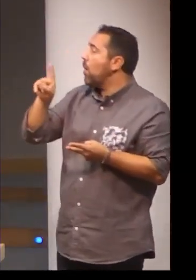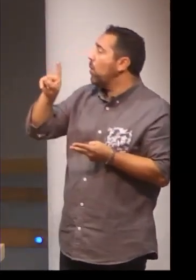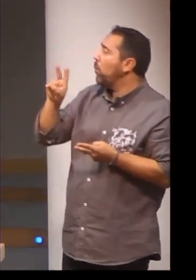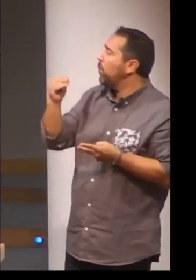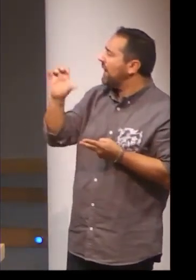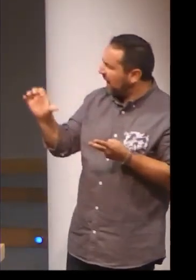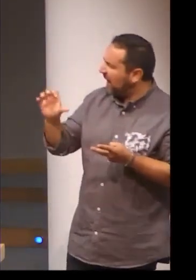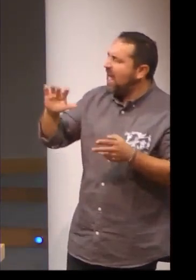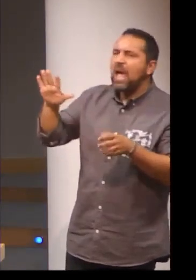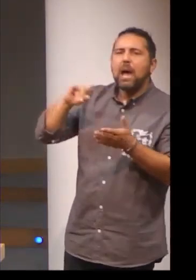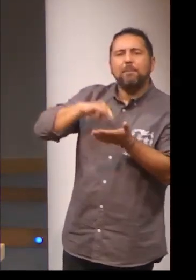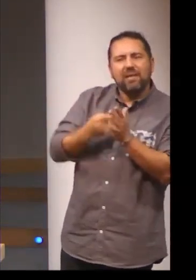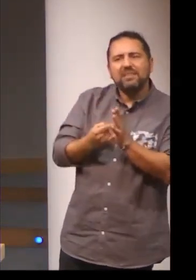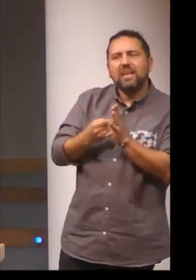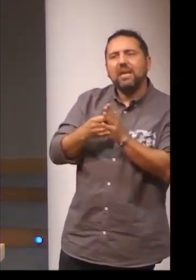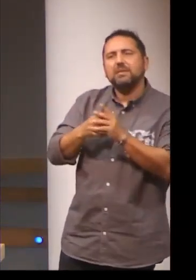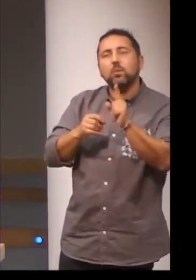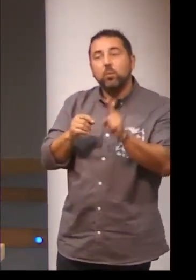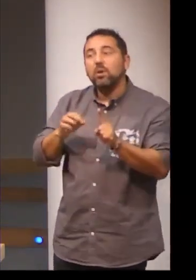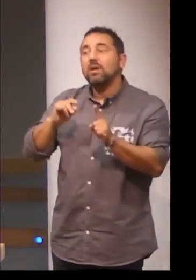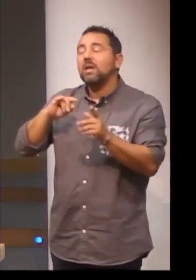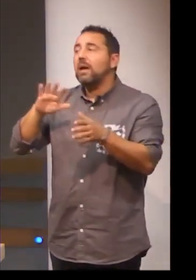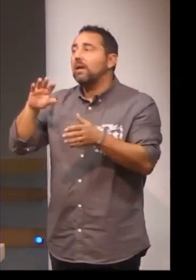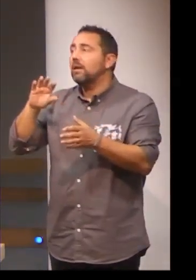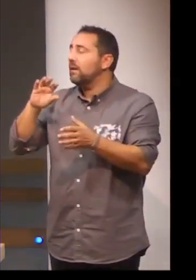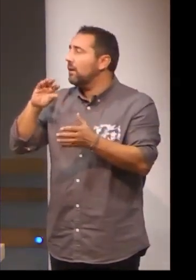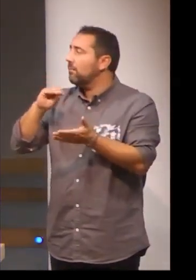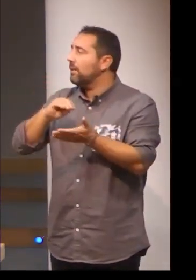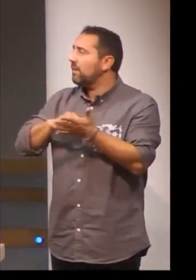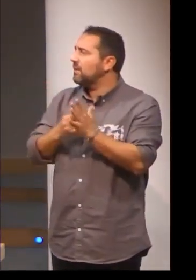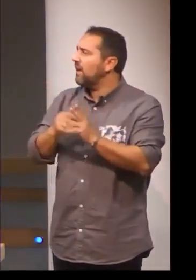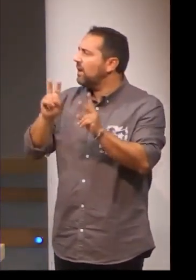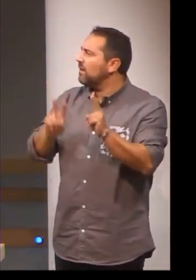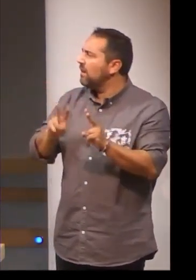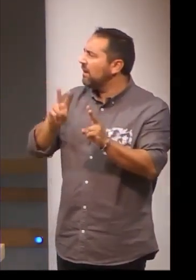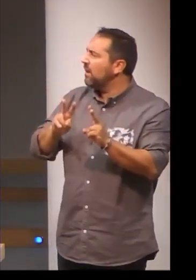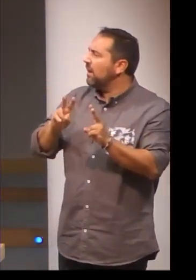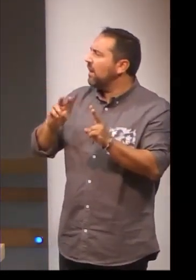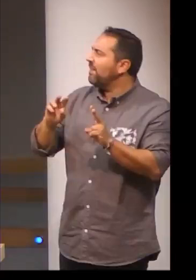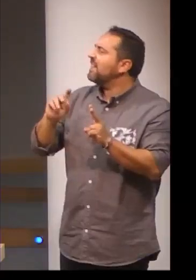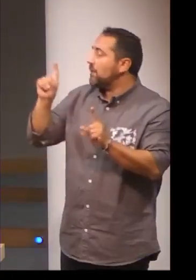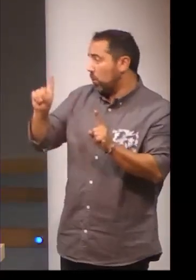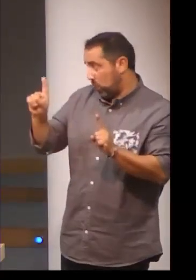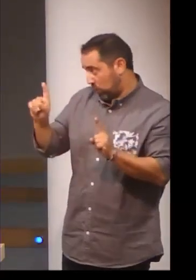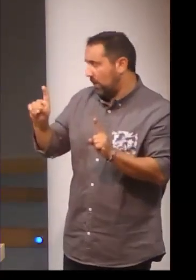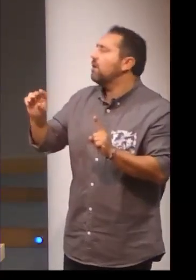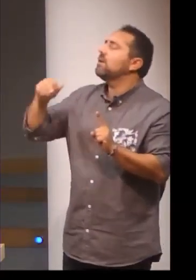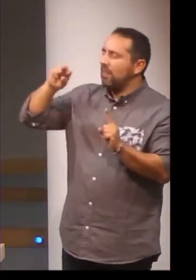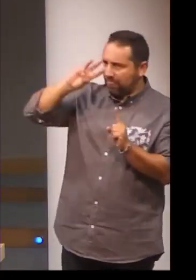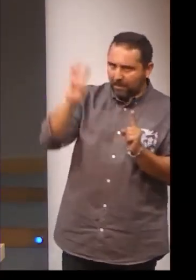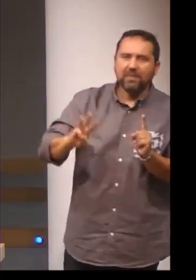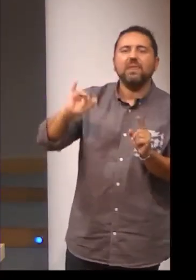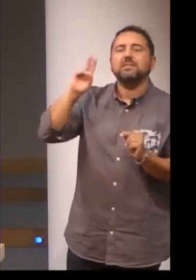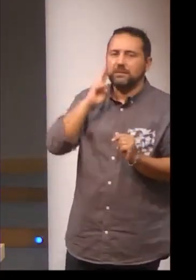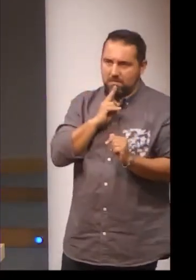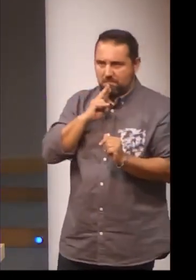y aplicación de técnicas 1 y aplicación de técnicas 2, que las lleva David Martínez, aplicación de técnicas que las llevan David Martínez y Chema